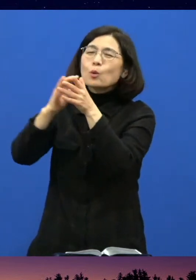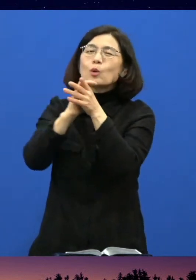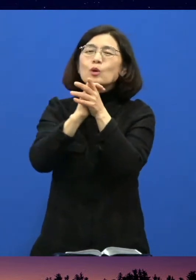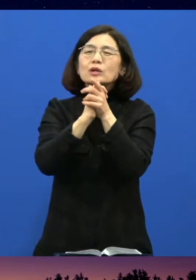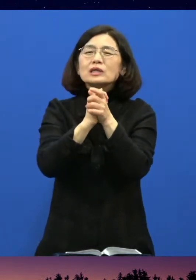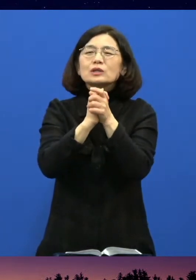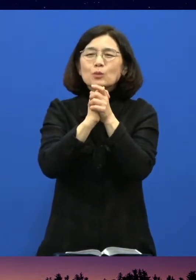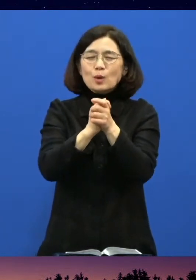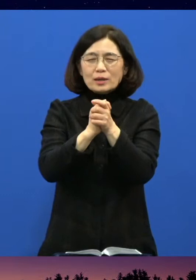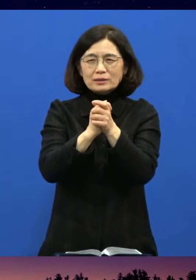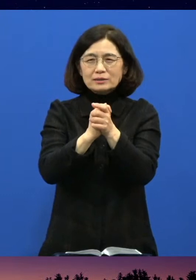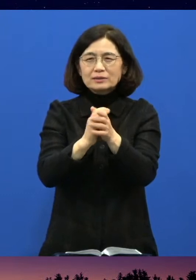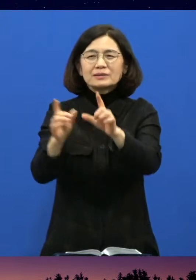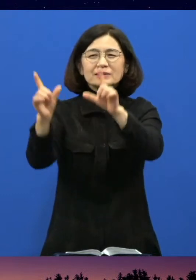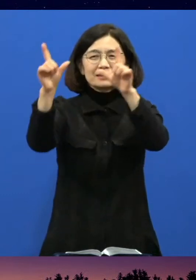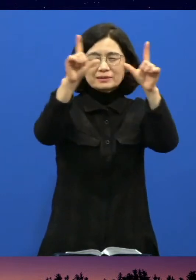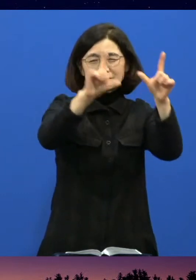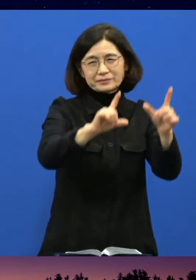응시력으로 살아가는,